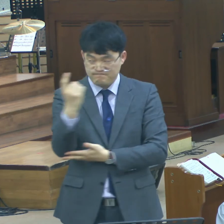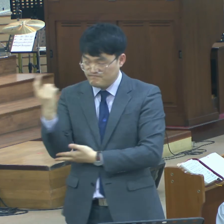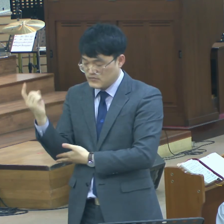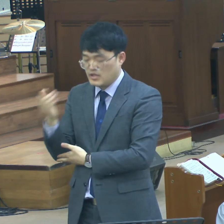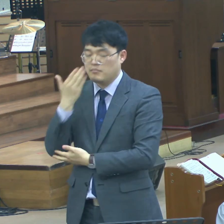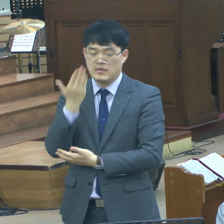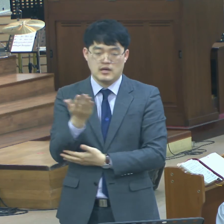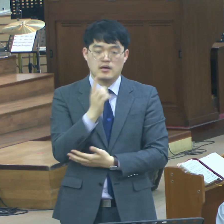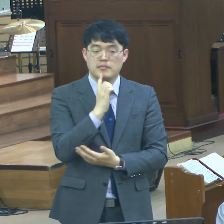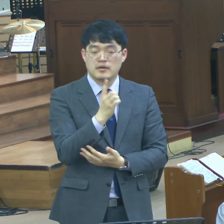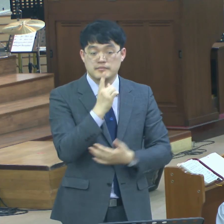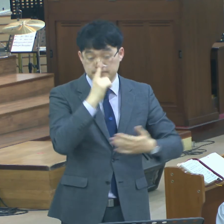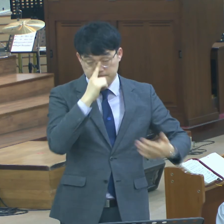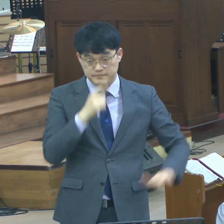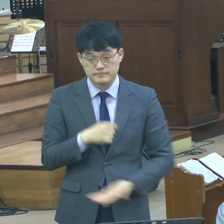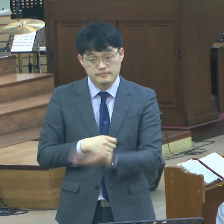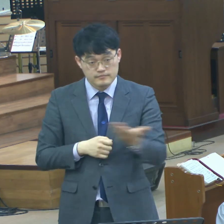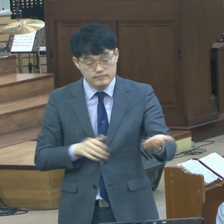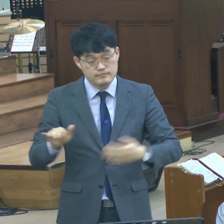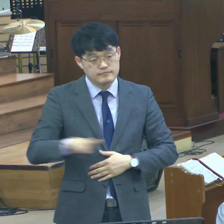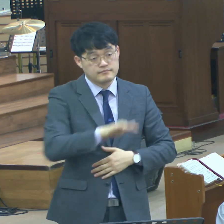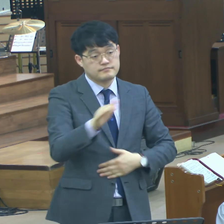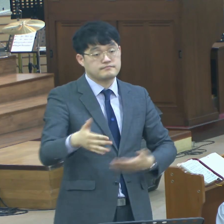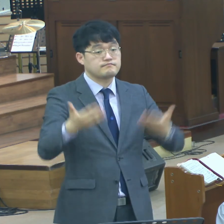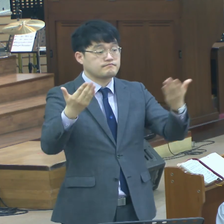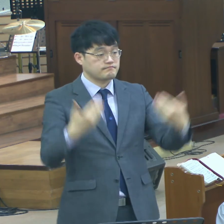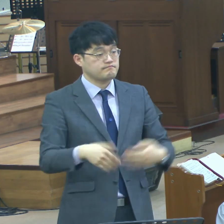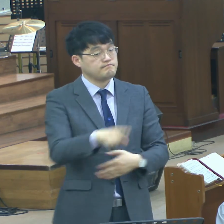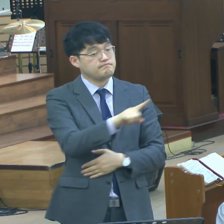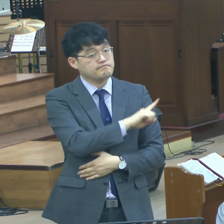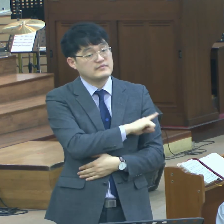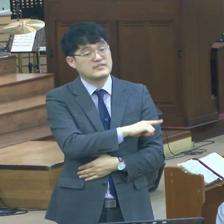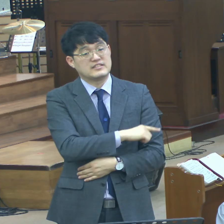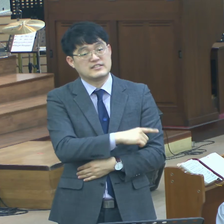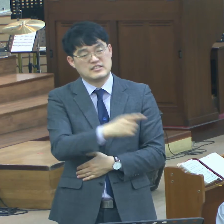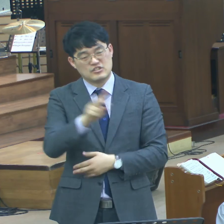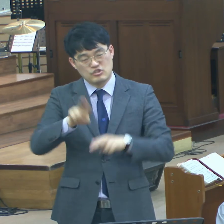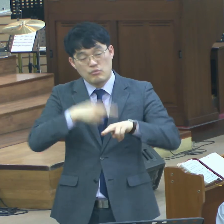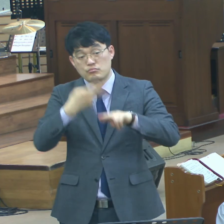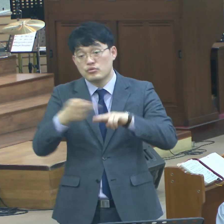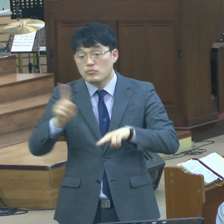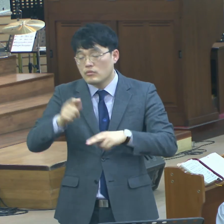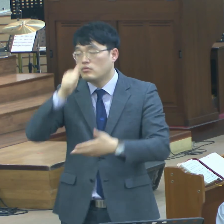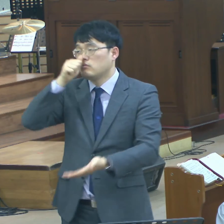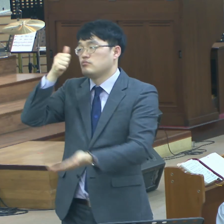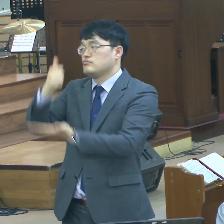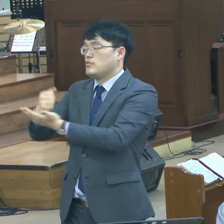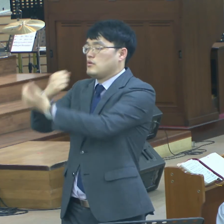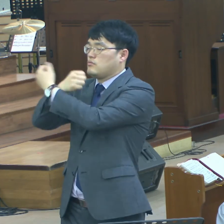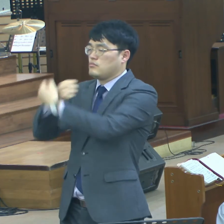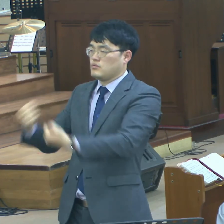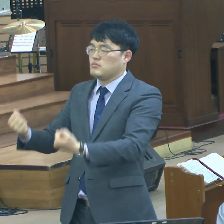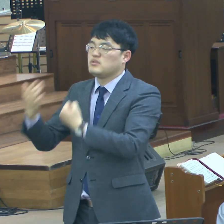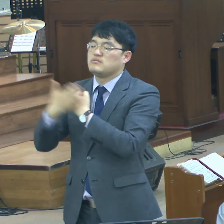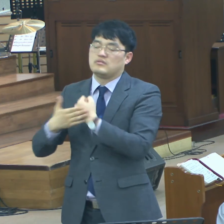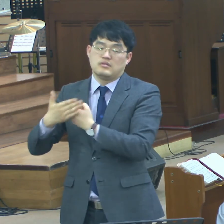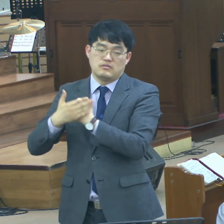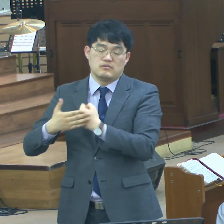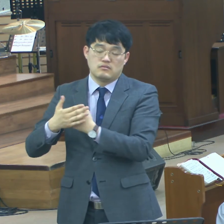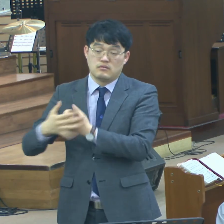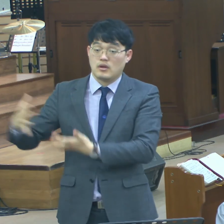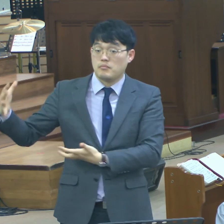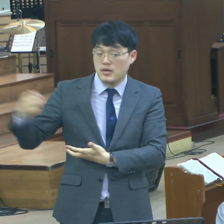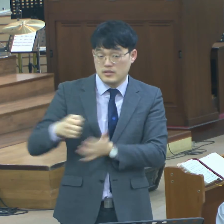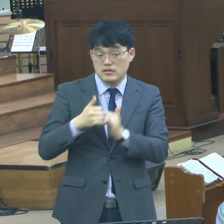성도 여러분, 우리가 받은 가장 큰 선물은 죄 용서함의 은혜예요. 죄 용서함의 은혜를 받은 사람이